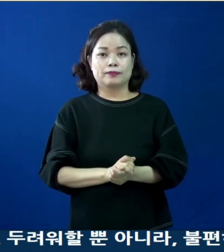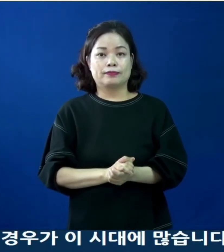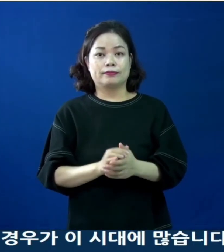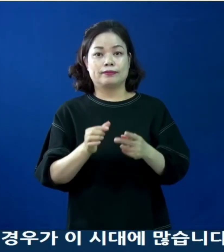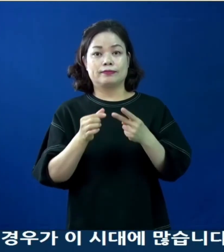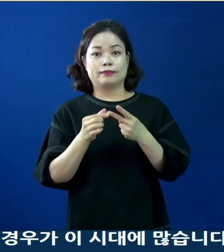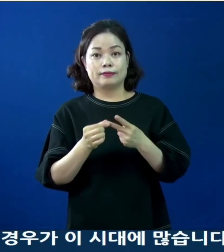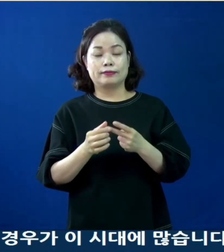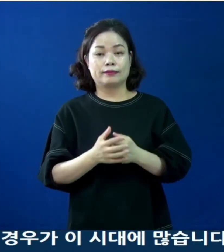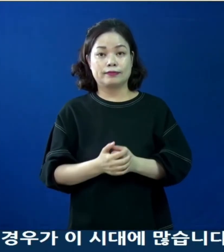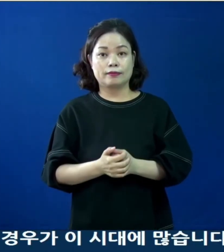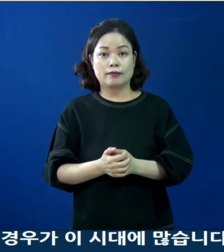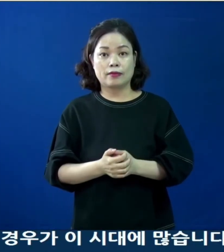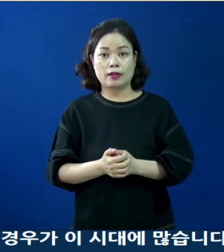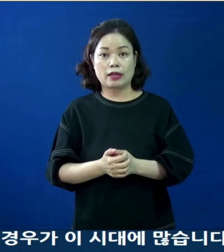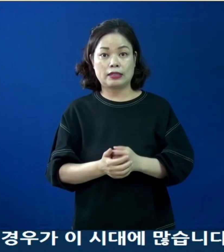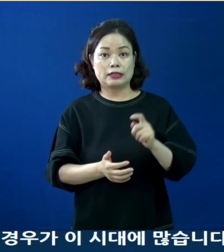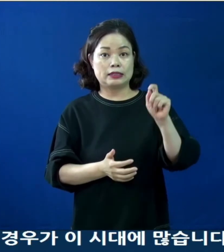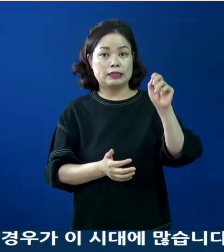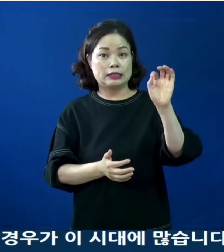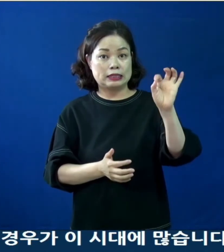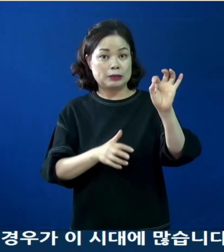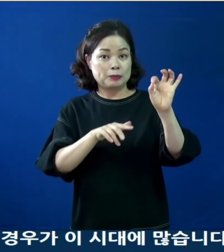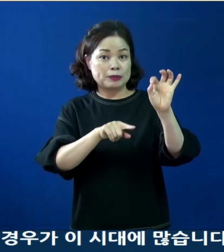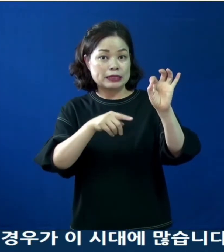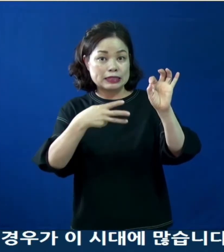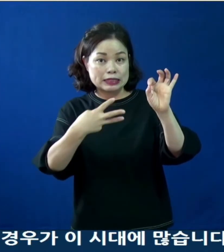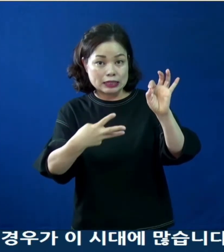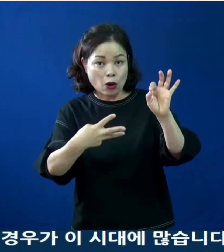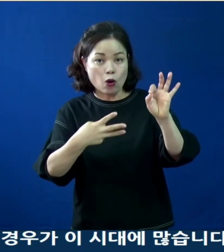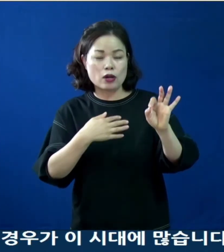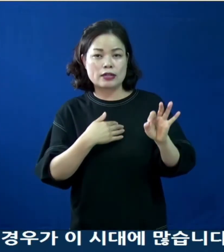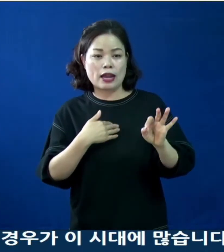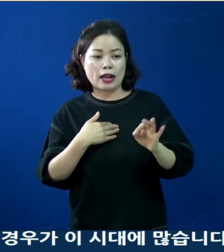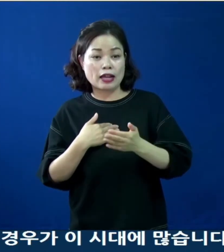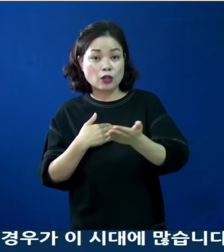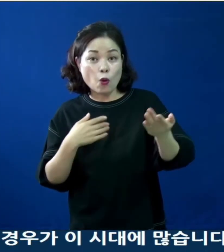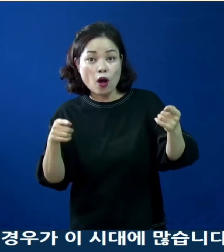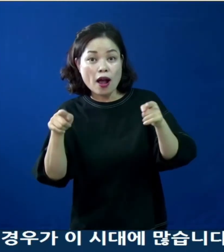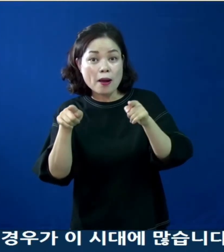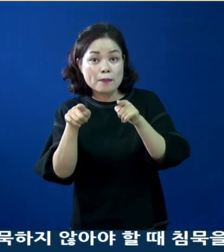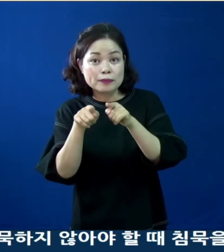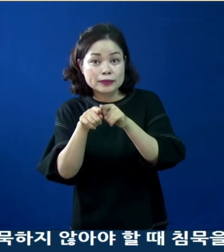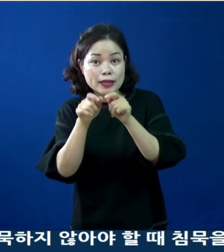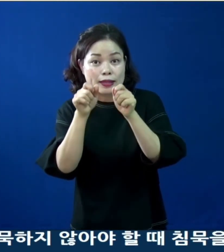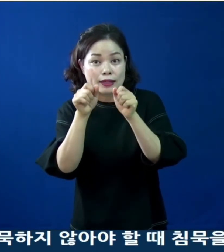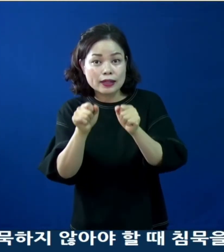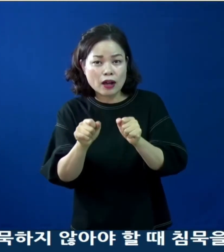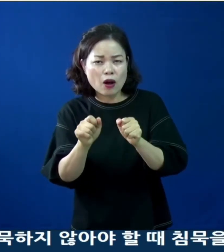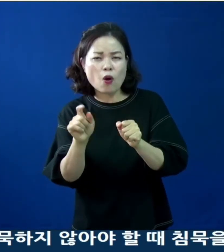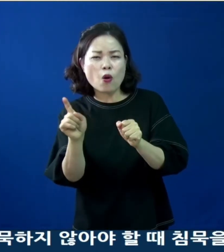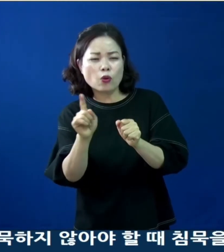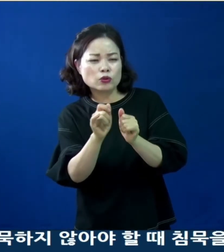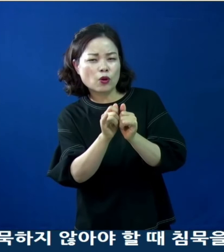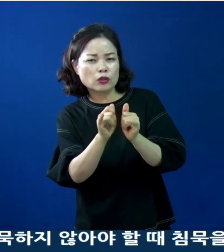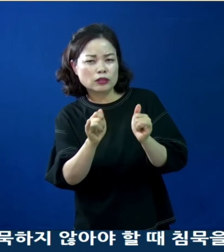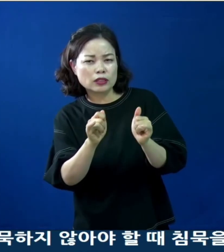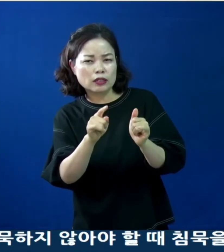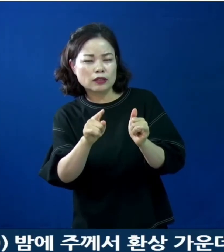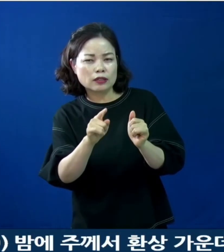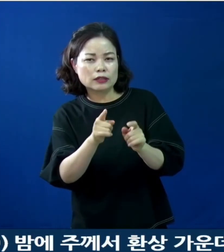번째, 10절 내가 너와 함께 있음에 어떤 사람도